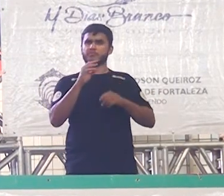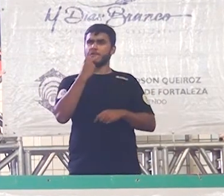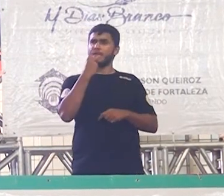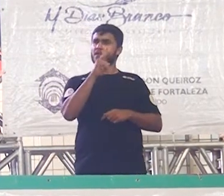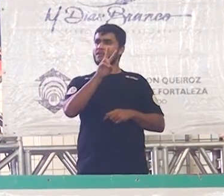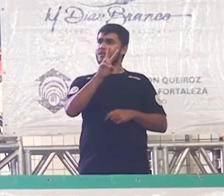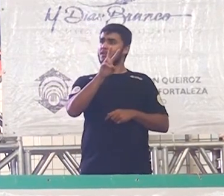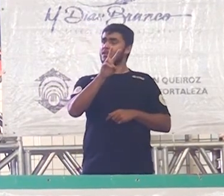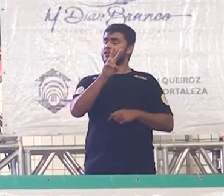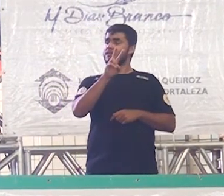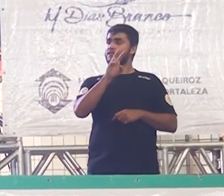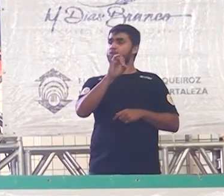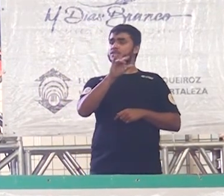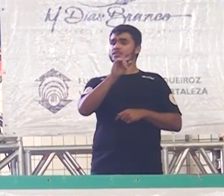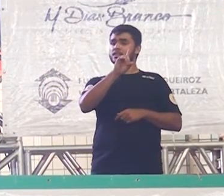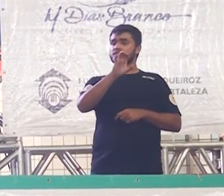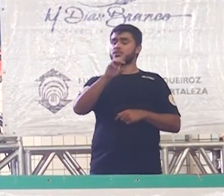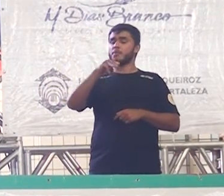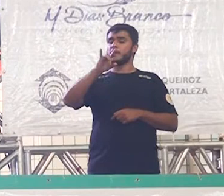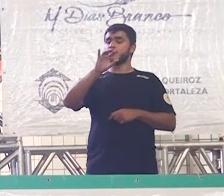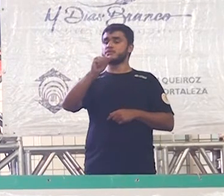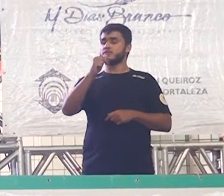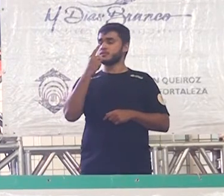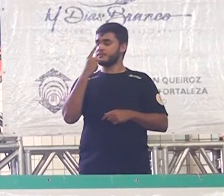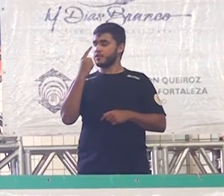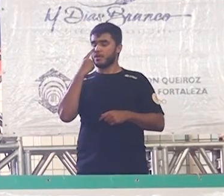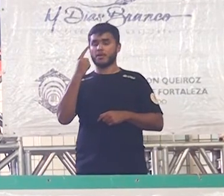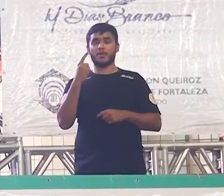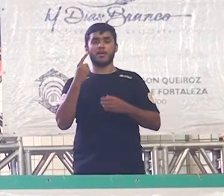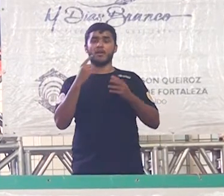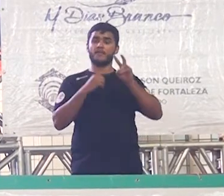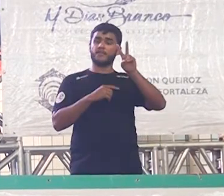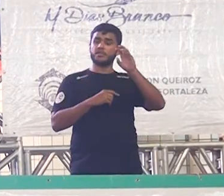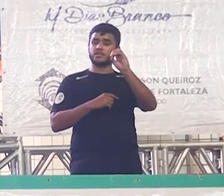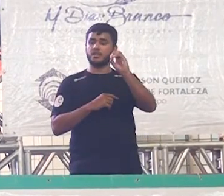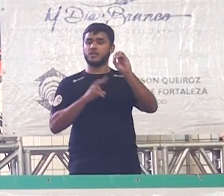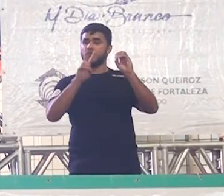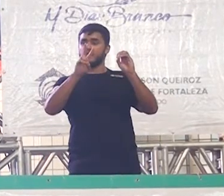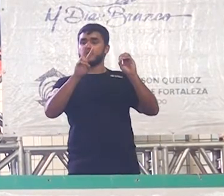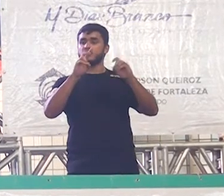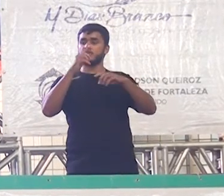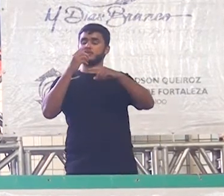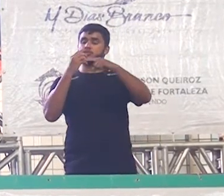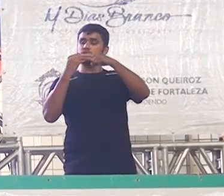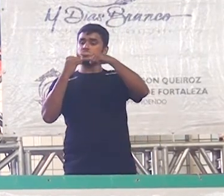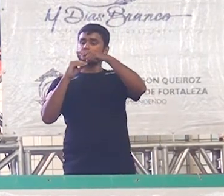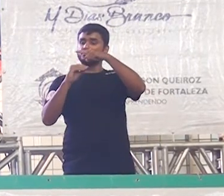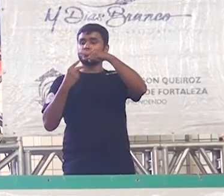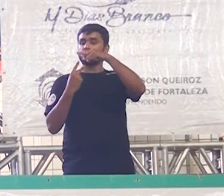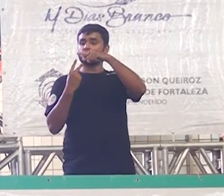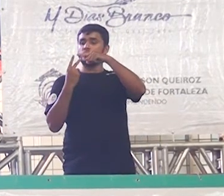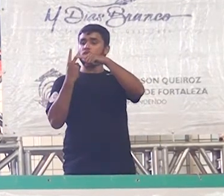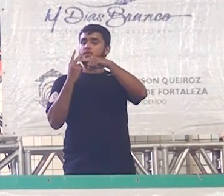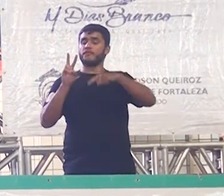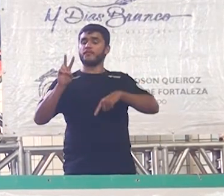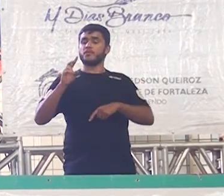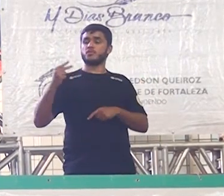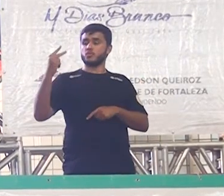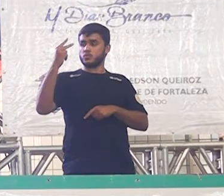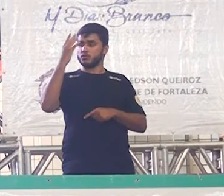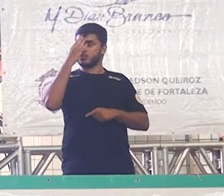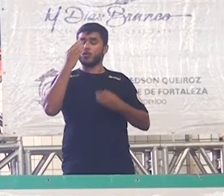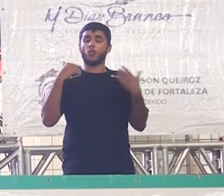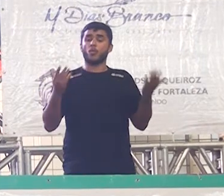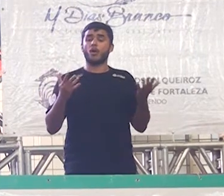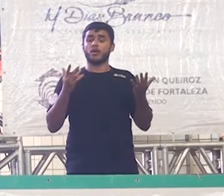V sobre 2. Ei, mas no apontamento eu botei na fórmula só duas velocidades, a inicial e a final. Se tu tem só